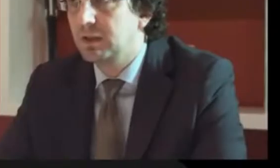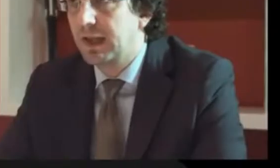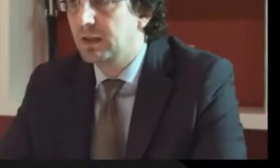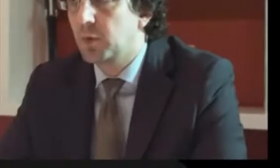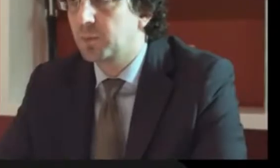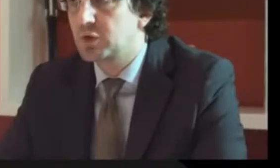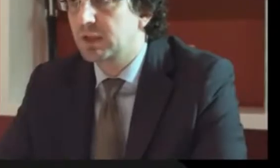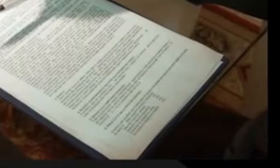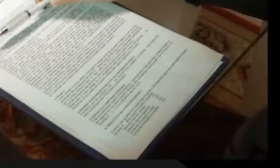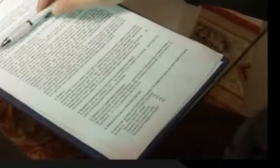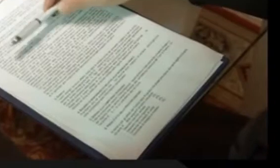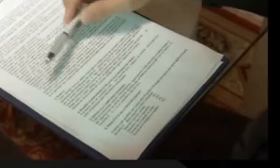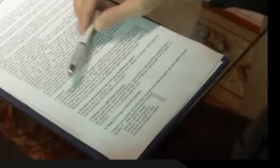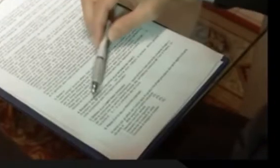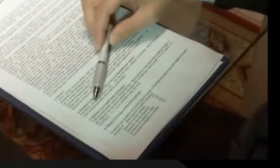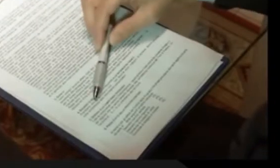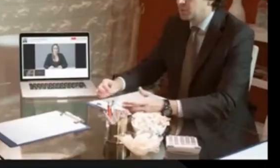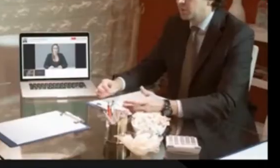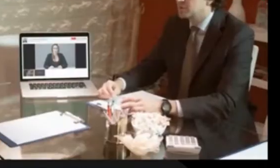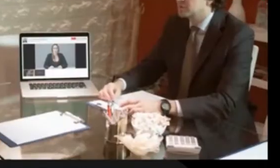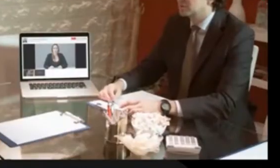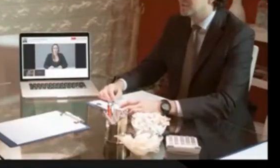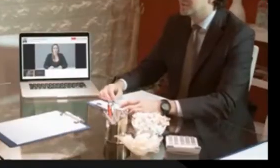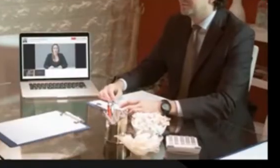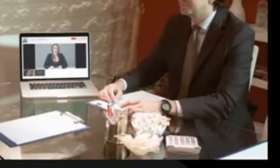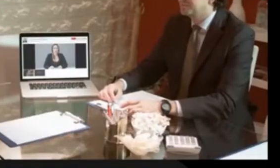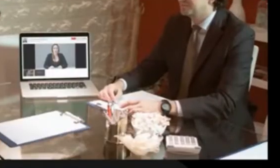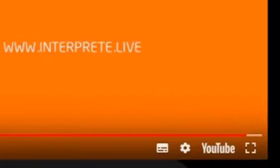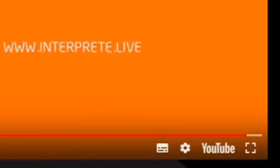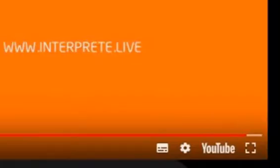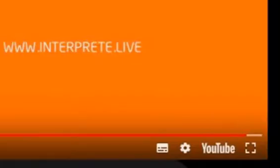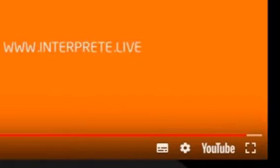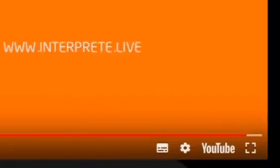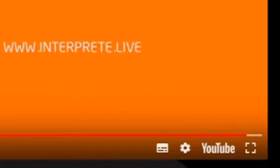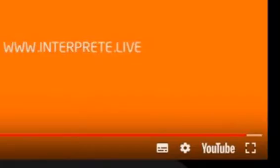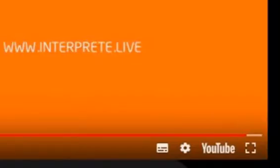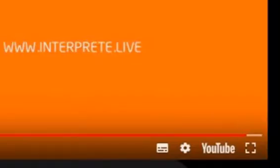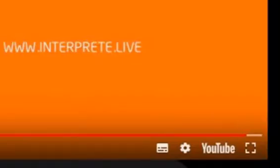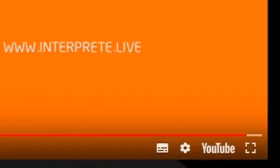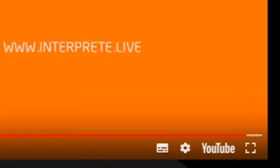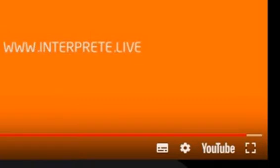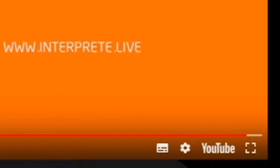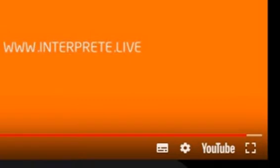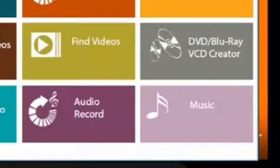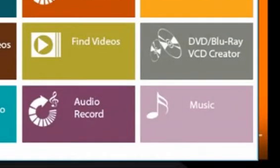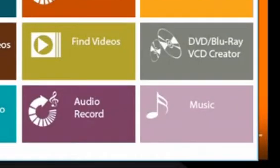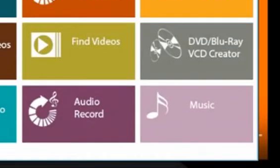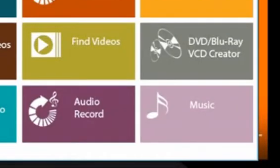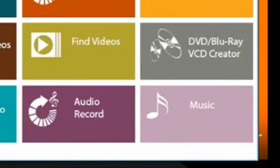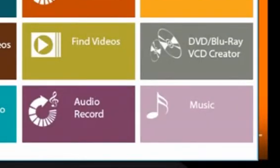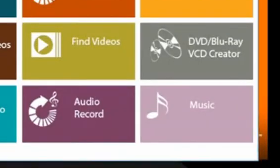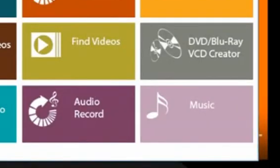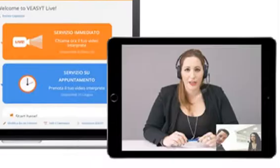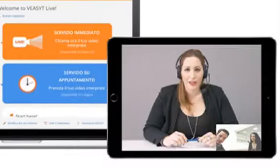la traduzione con la lingua dei segni anche in consiglio comunale, magari con la diretta streaming. A disposizione degli enti pubblici il servizio di